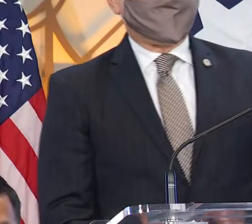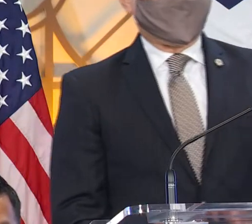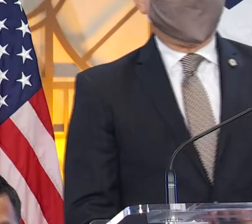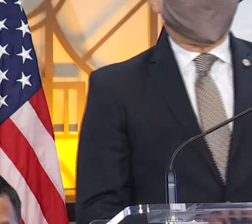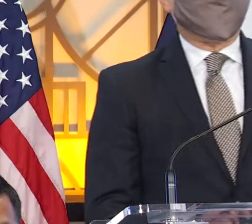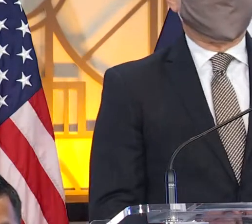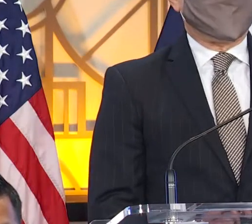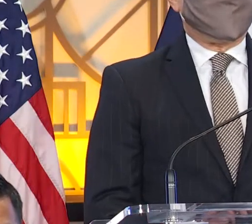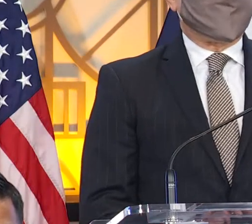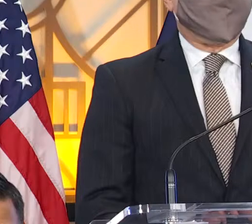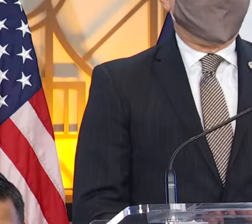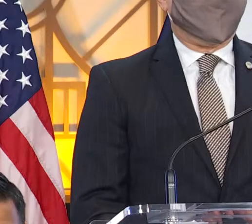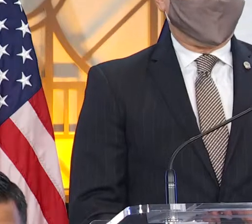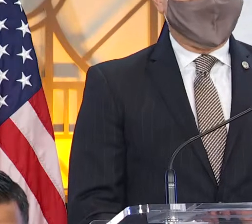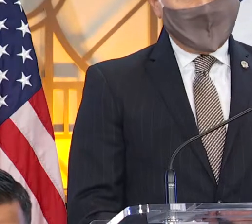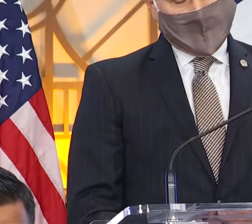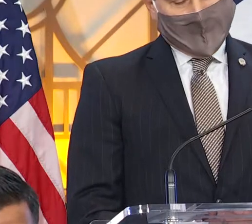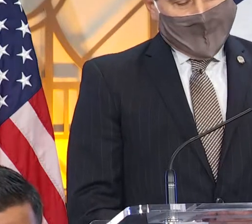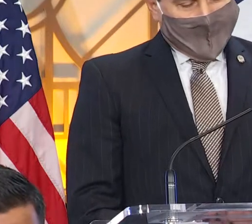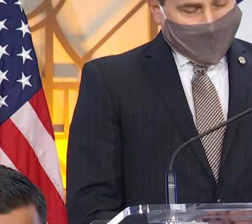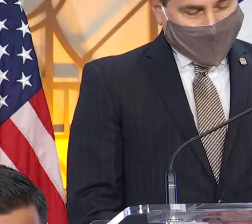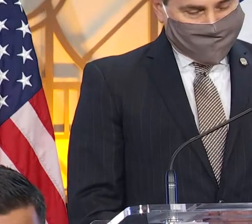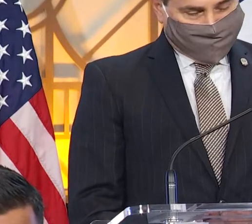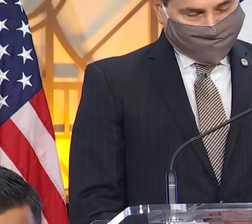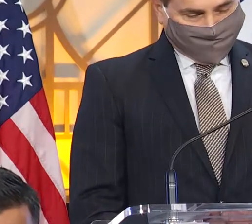estar más excitados por eso que está pasando ahora.